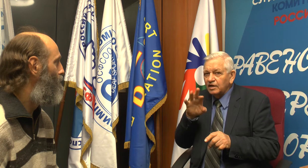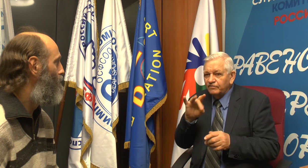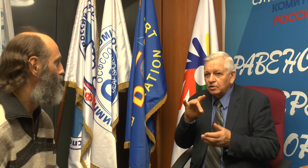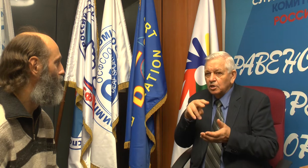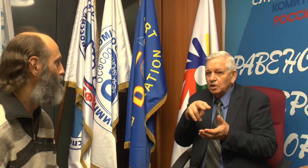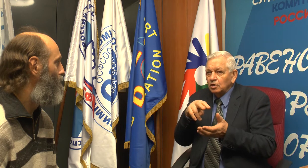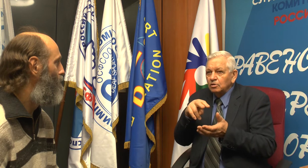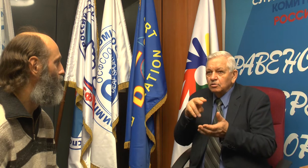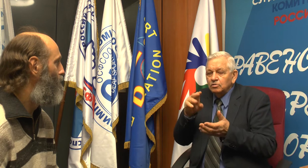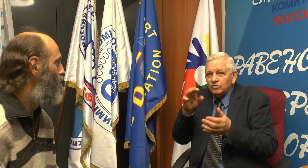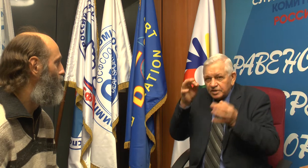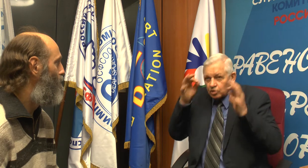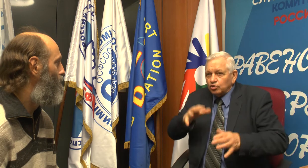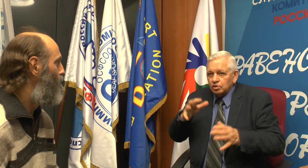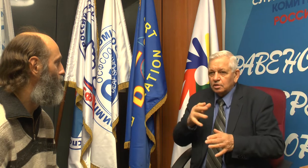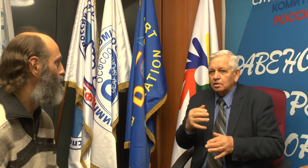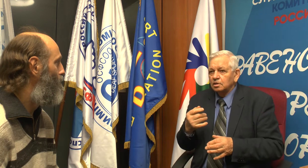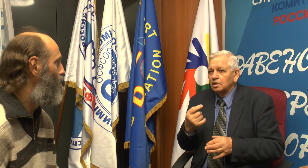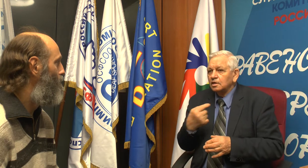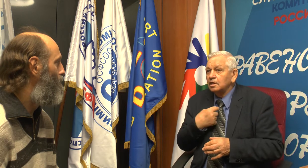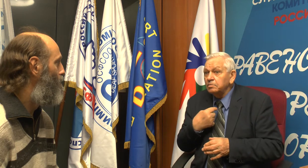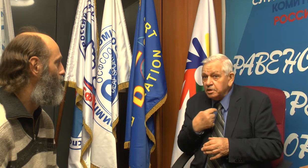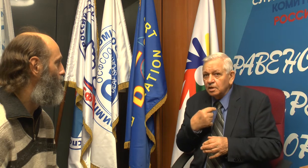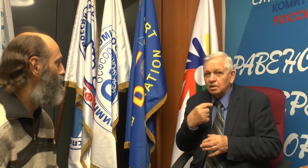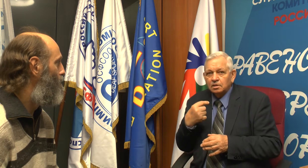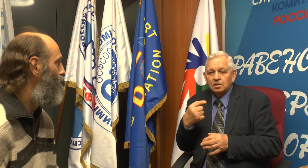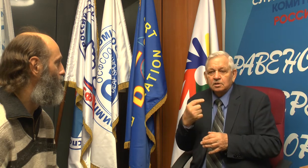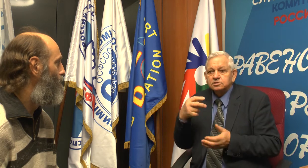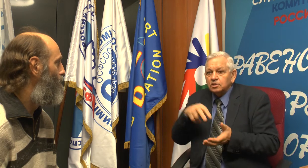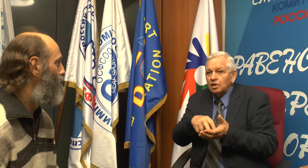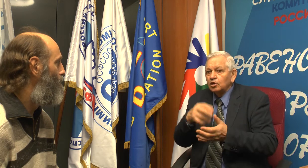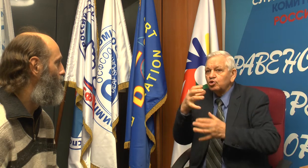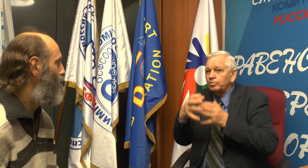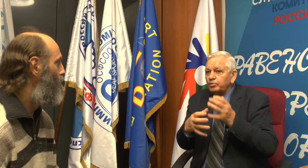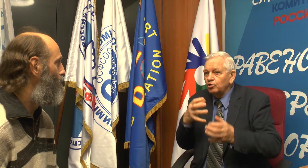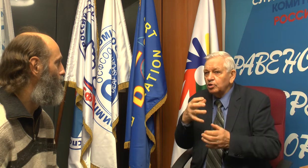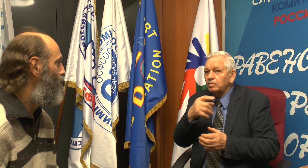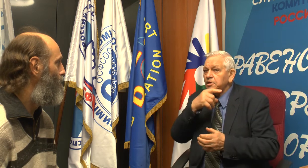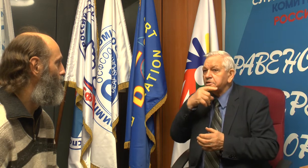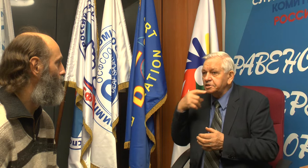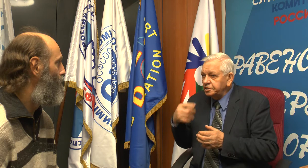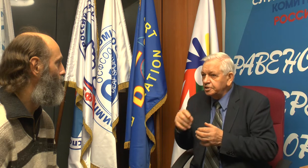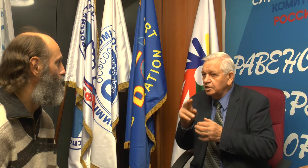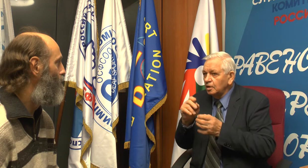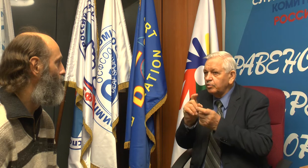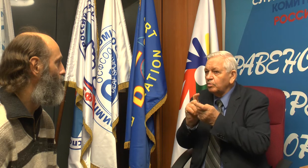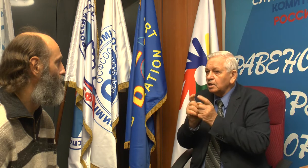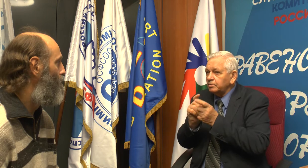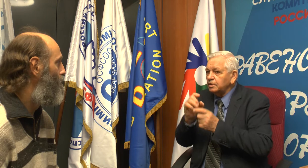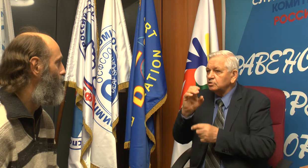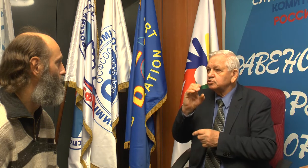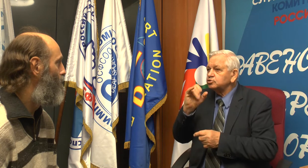Алипин неожиданно для меня стал чемпионом России по борьбе с